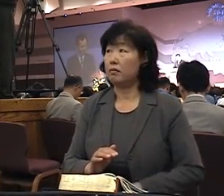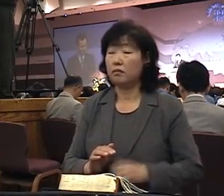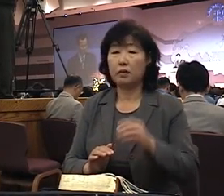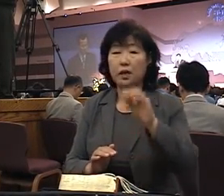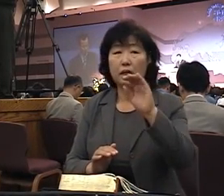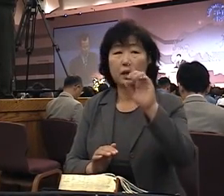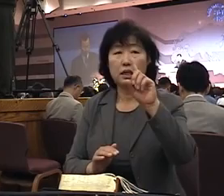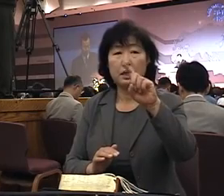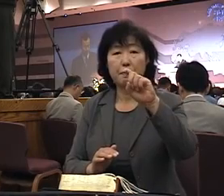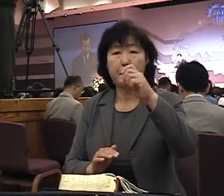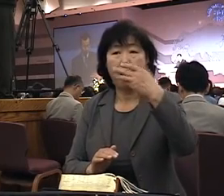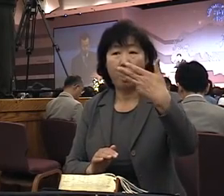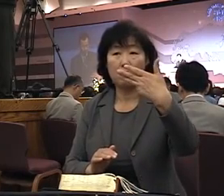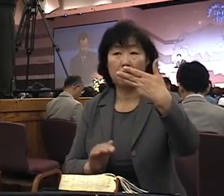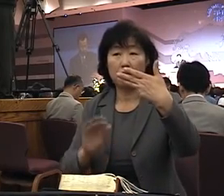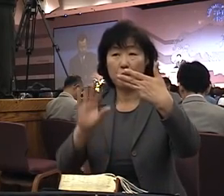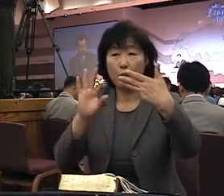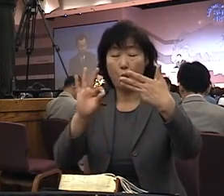4장 18절을 보면은